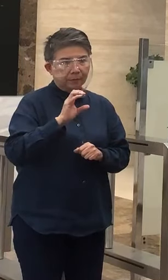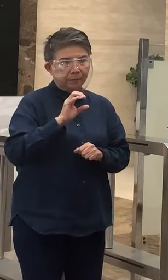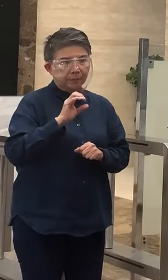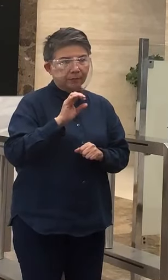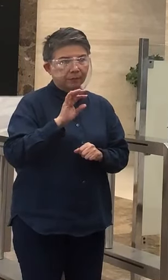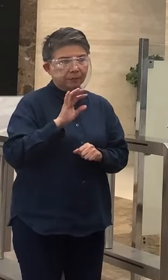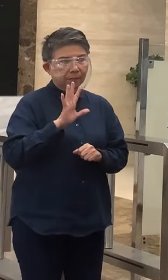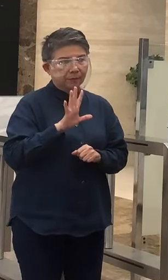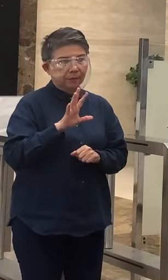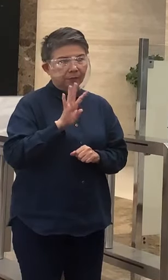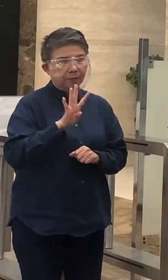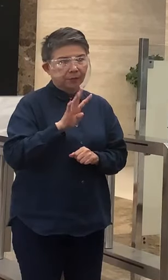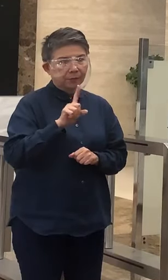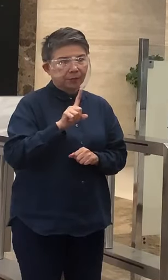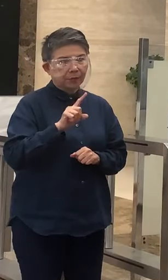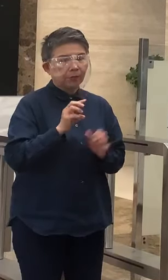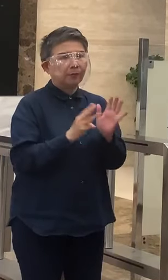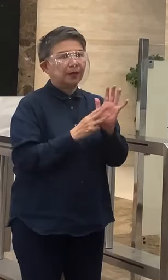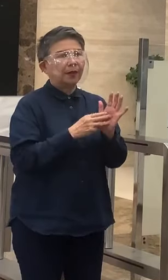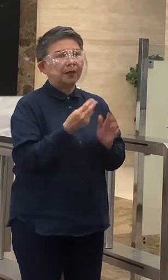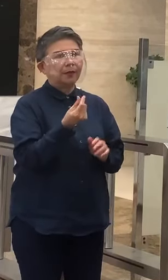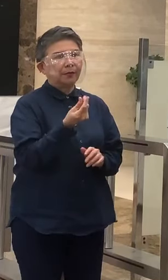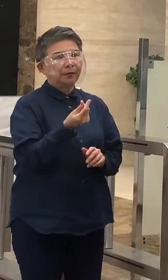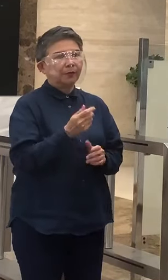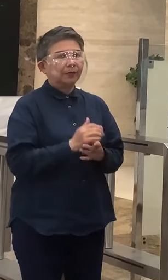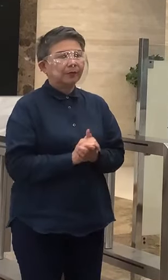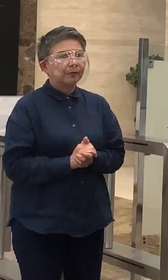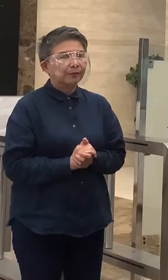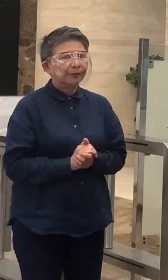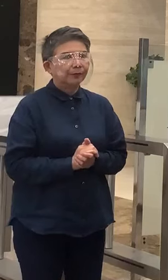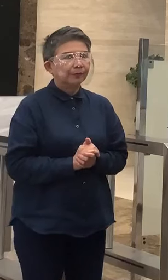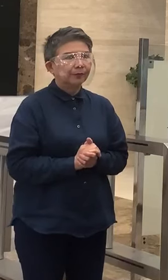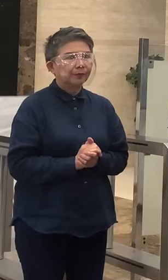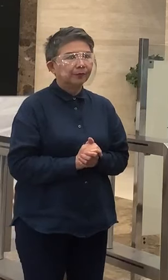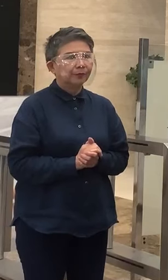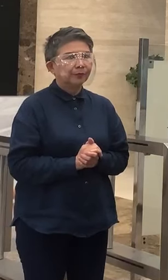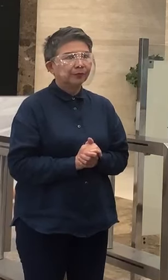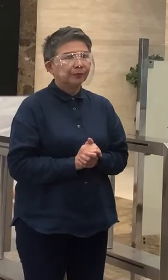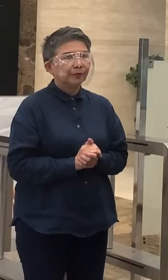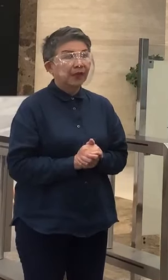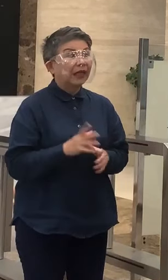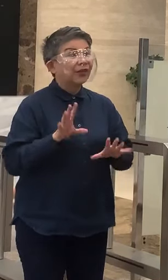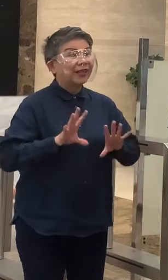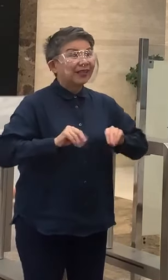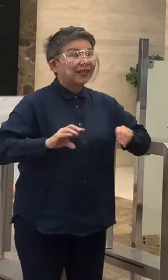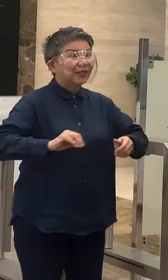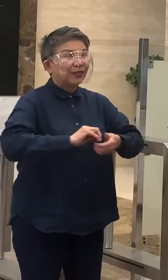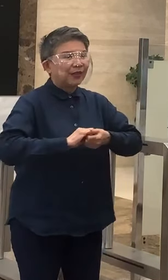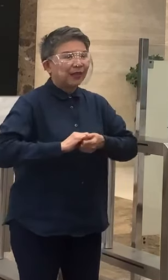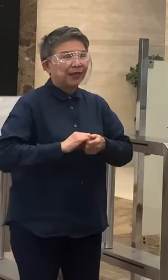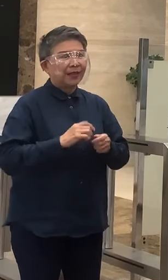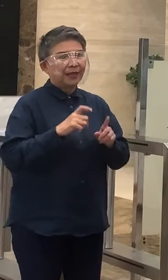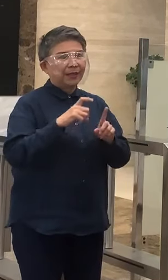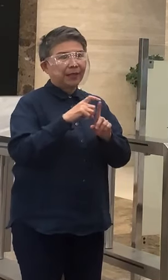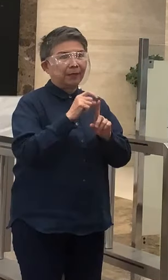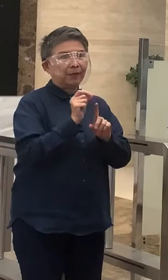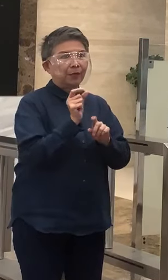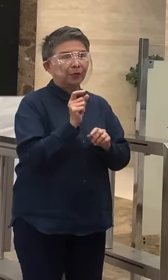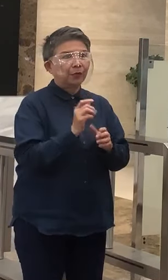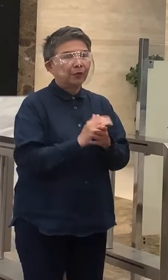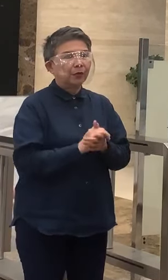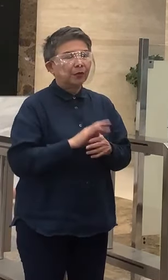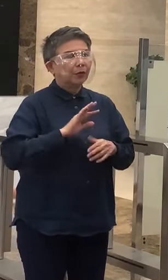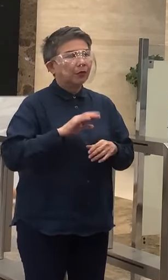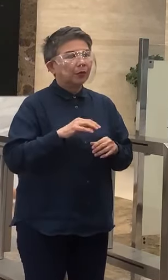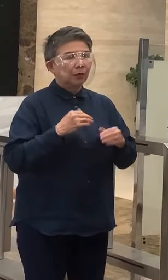541 Riau lihat Hai masih koordinasi pemilik dengan CPU untuk